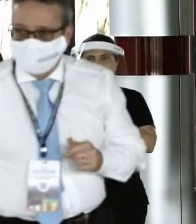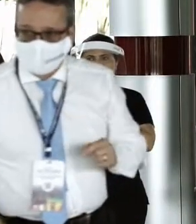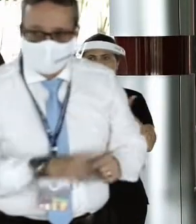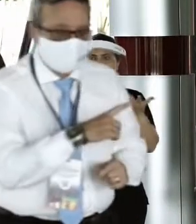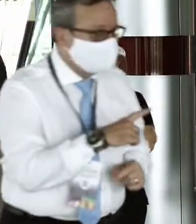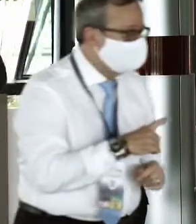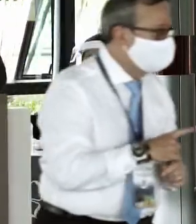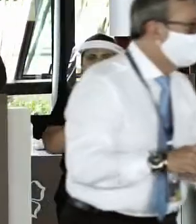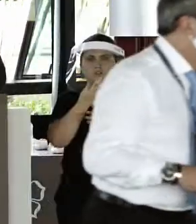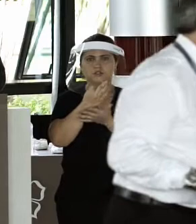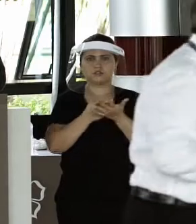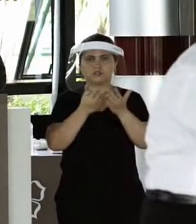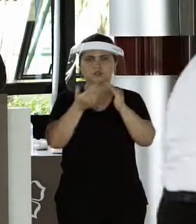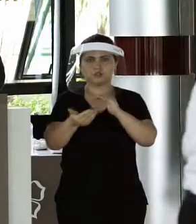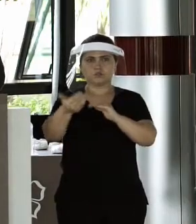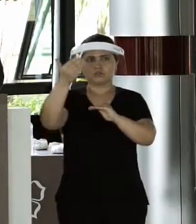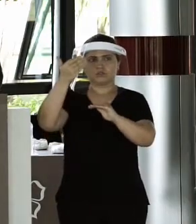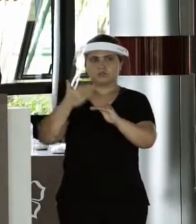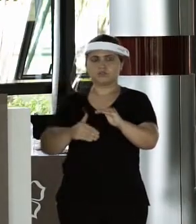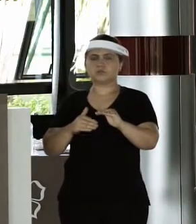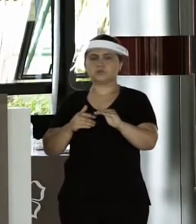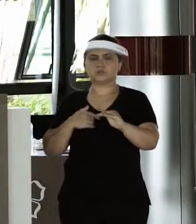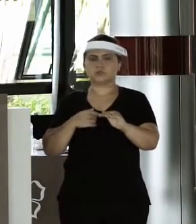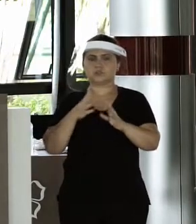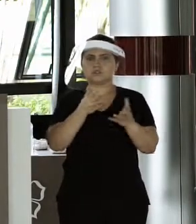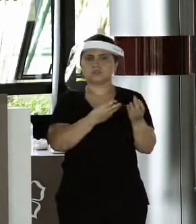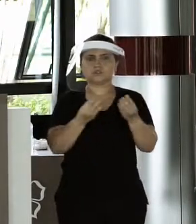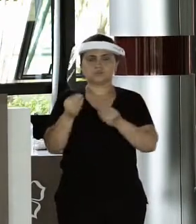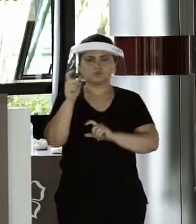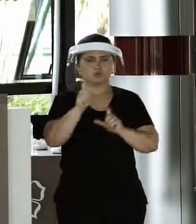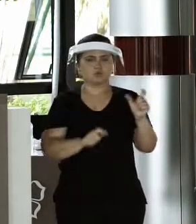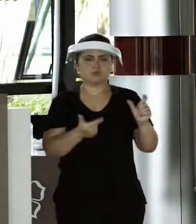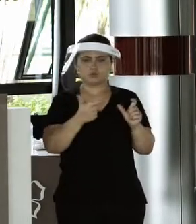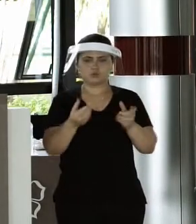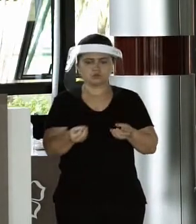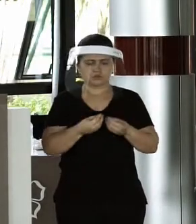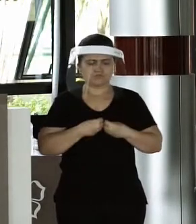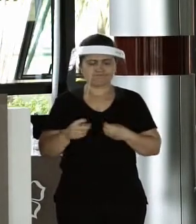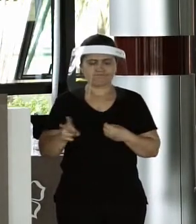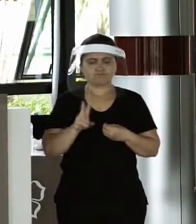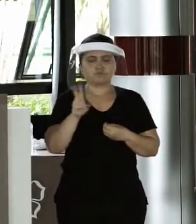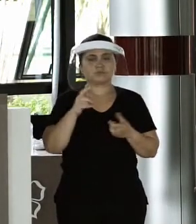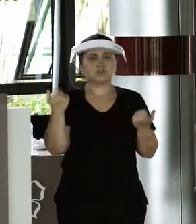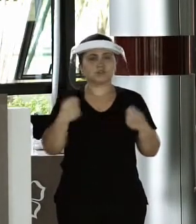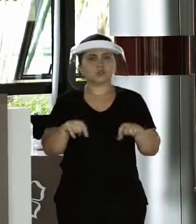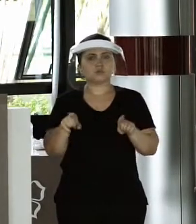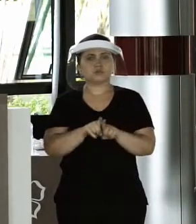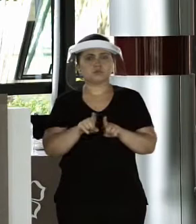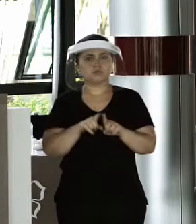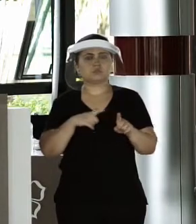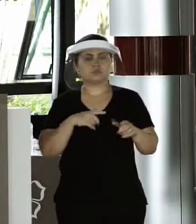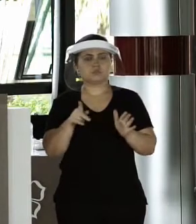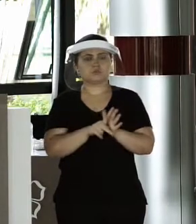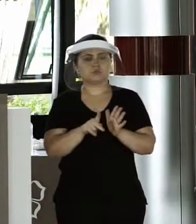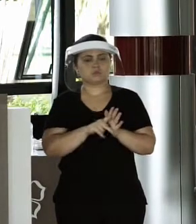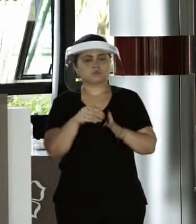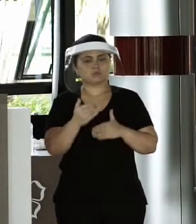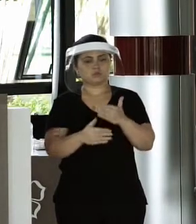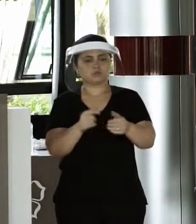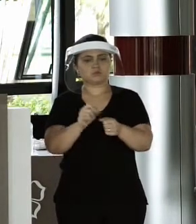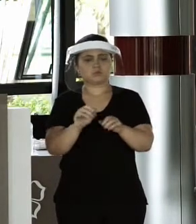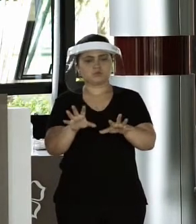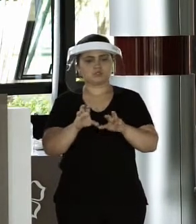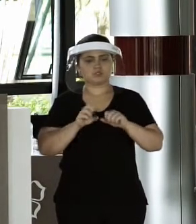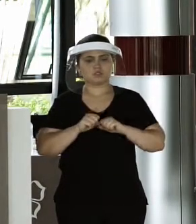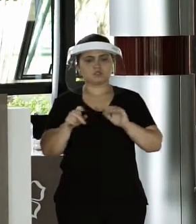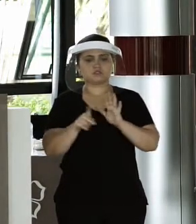teoria por trás disso, que muita gente acaba não dando valor para essa teoria. Eu preciso também ter um procedimento para fazer a